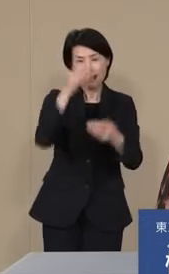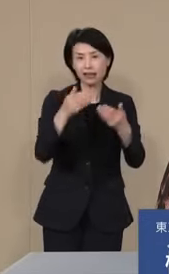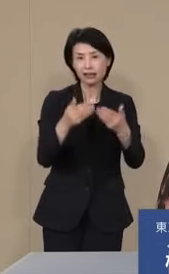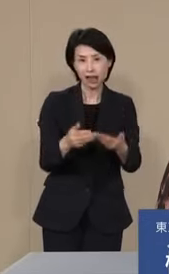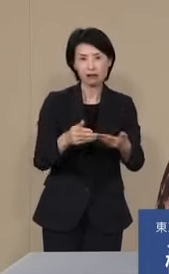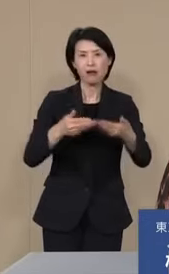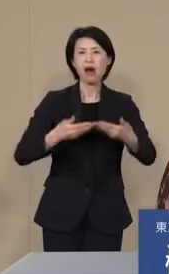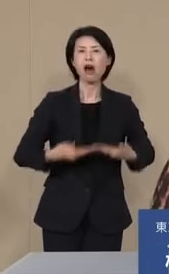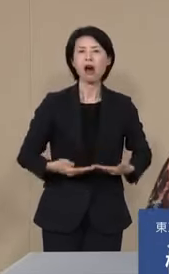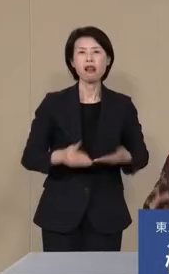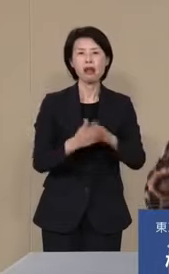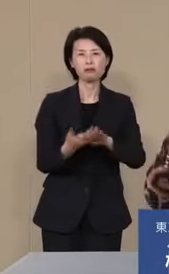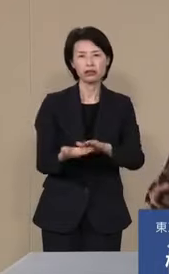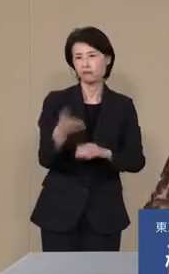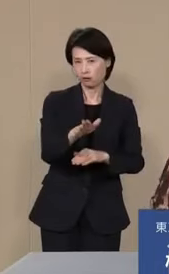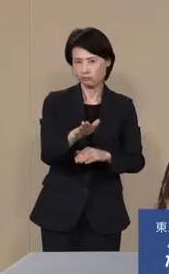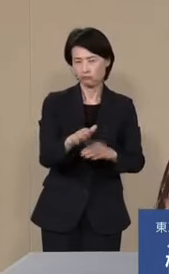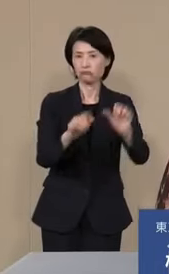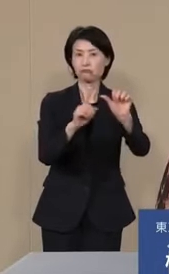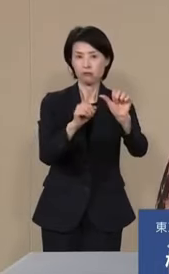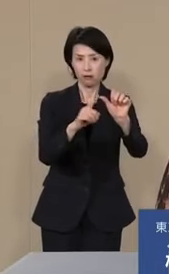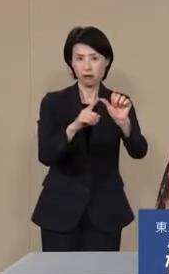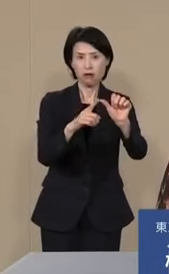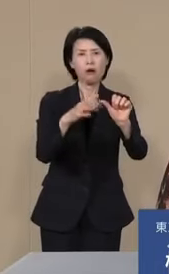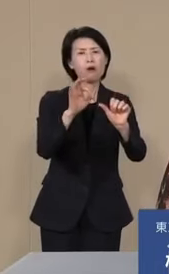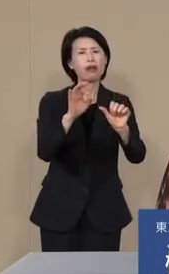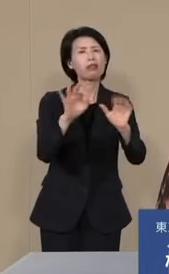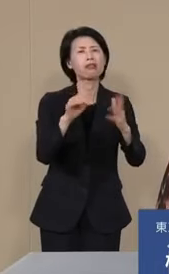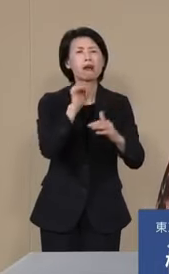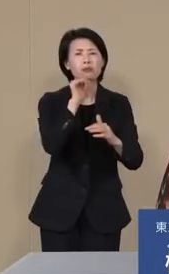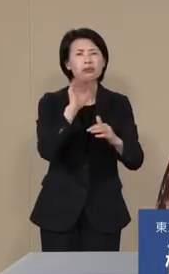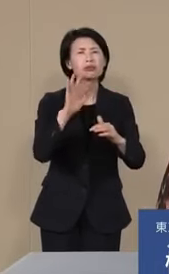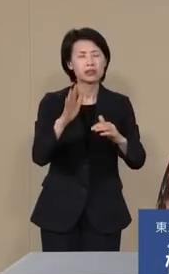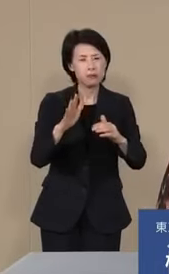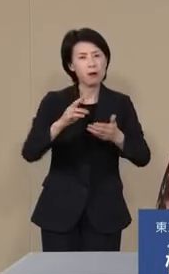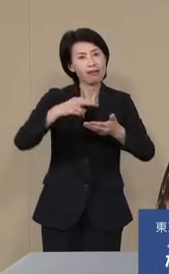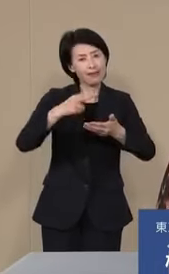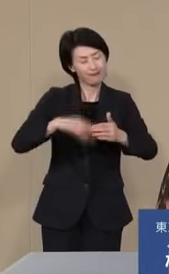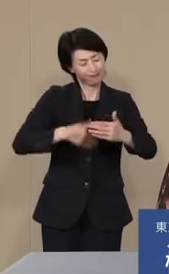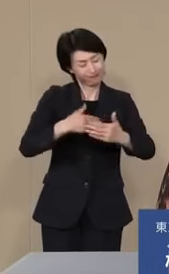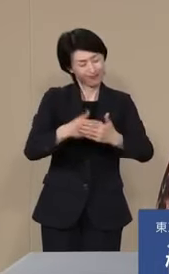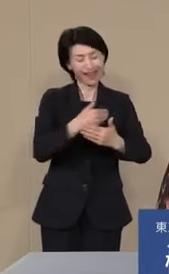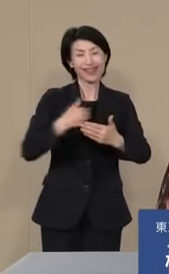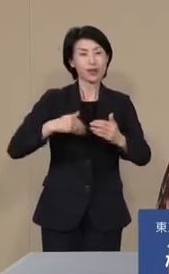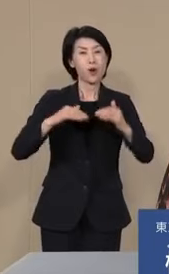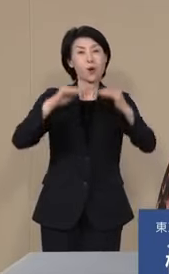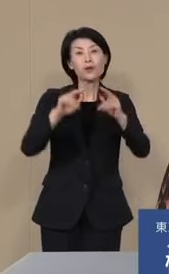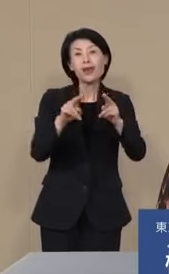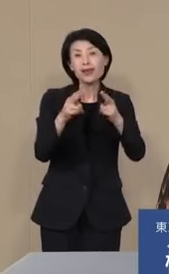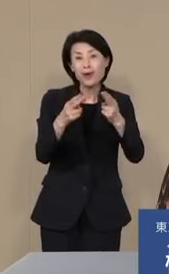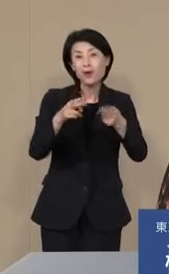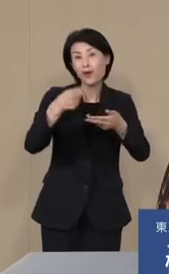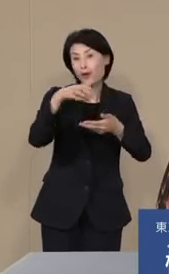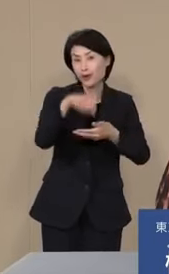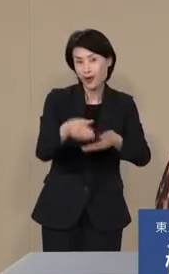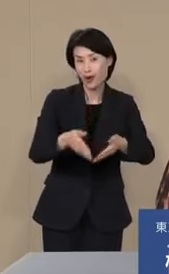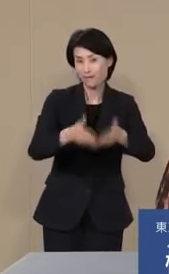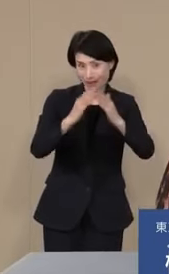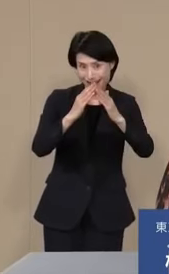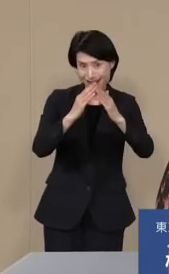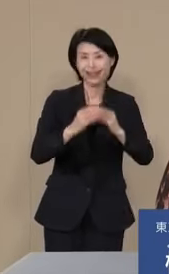安楽費の導入5お金がなくてもご飯が無料で腹いっぱい食べれる大人食堂の